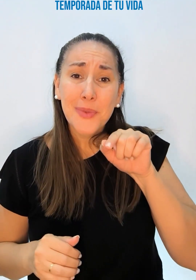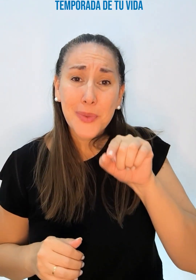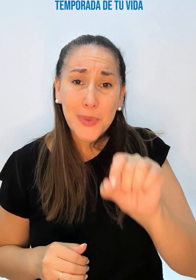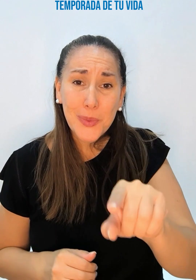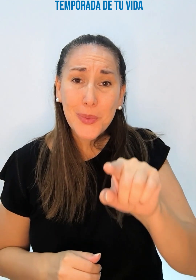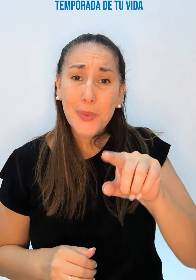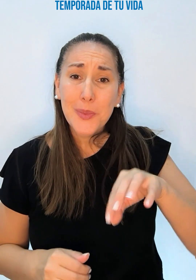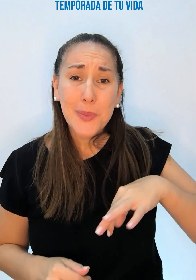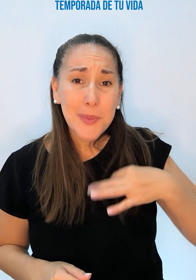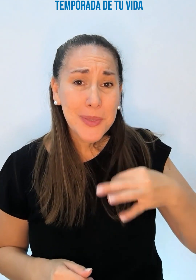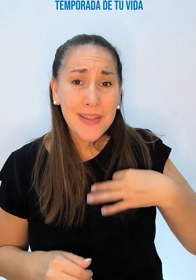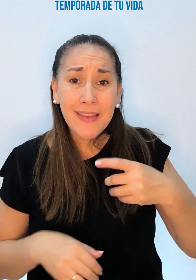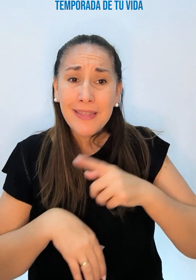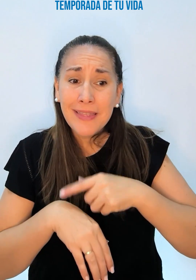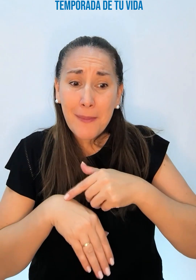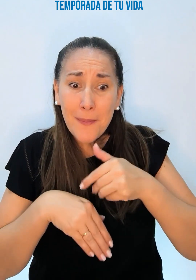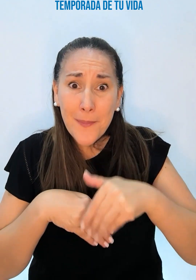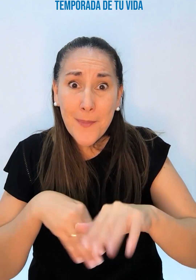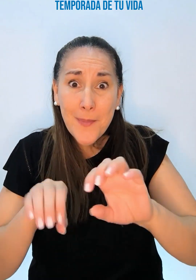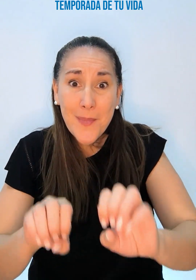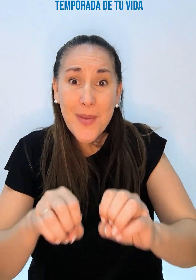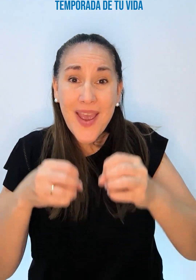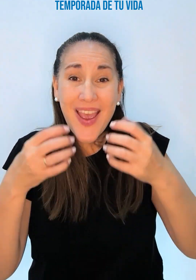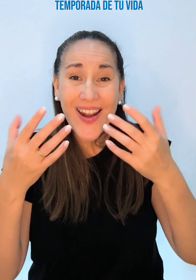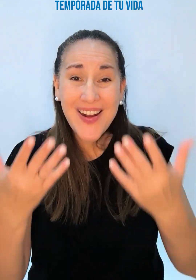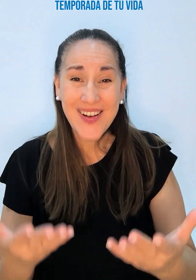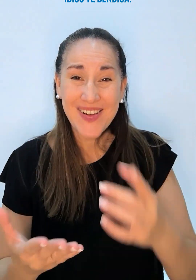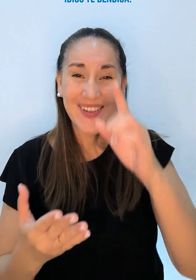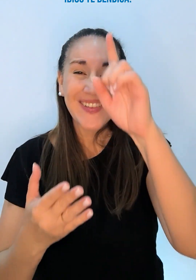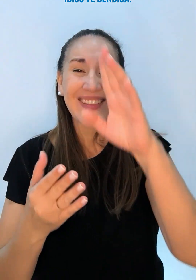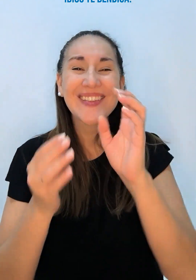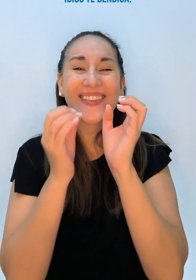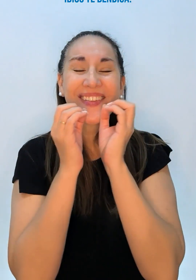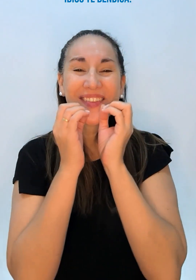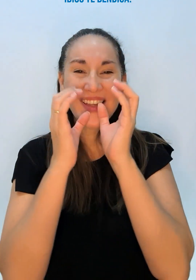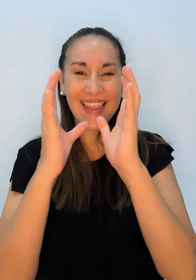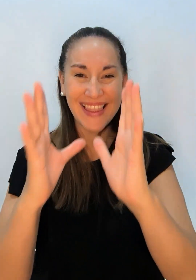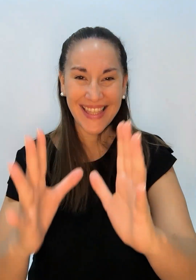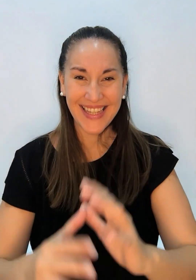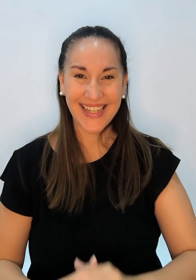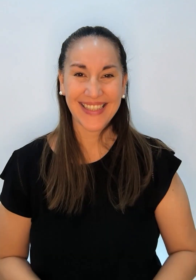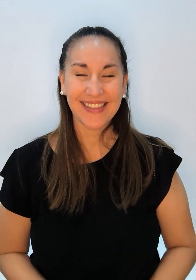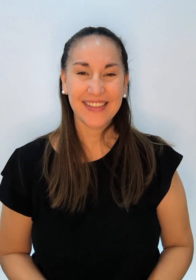solo así comenzarás la mejor temporada de tu vida. Dios te bendiga.